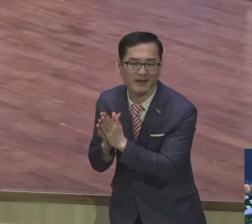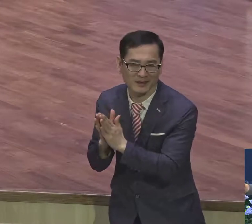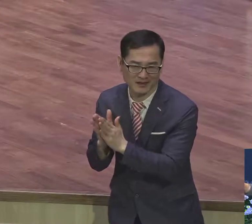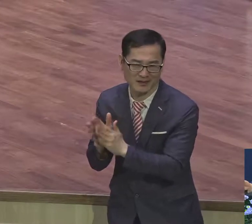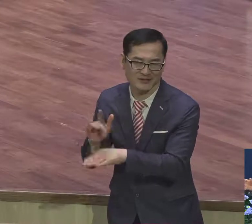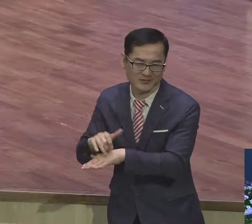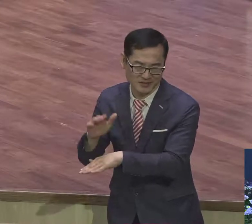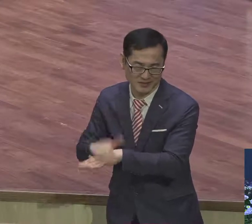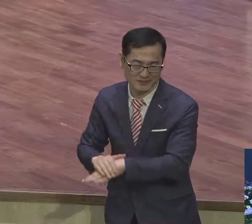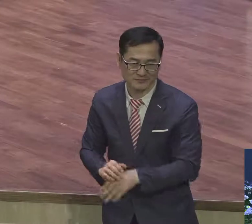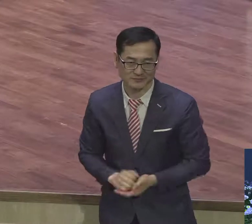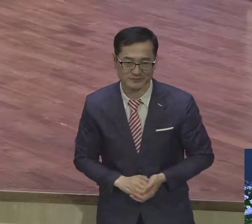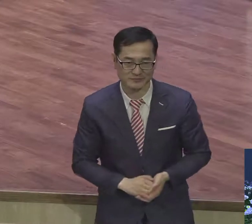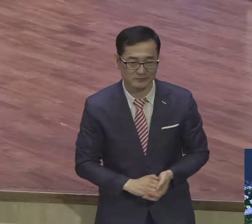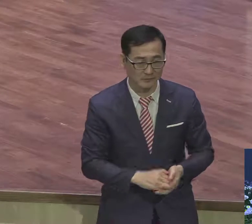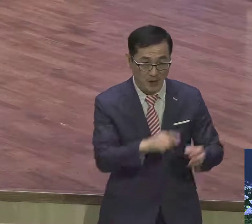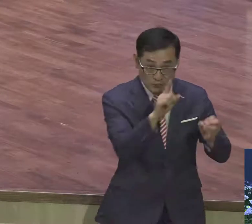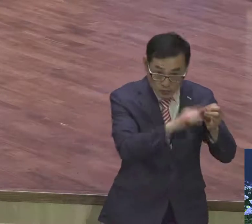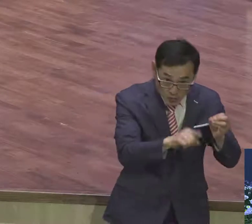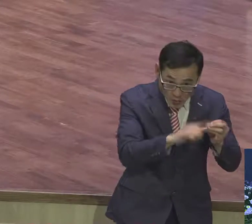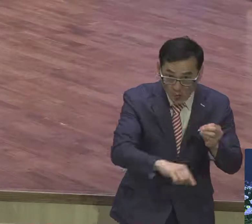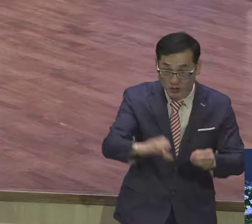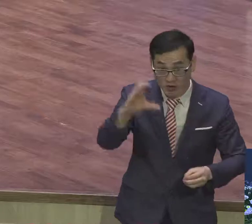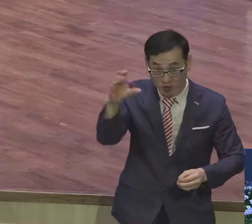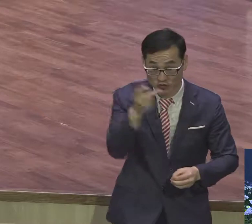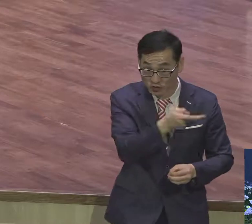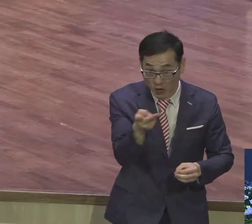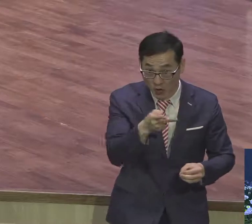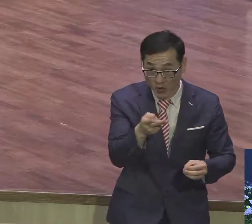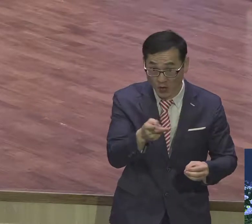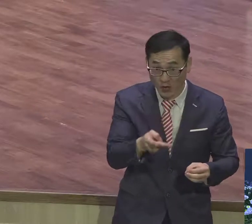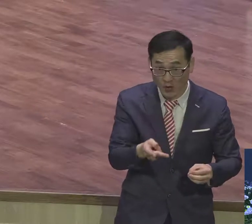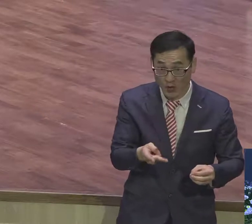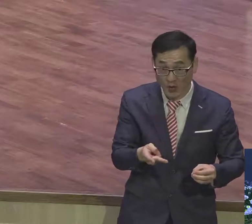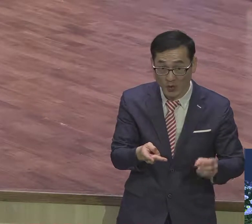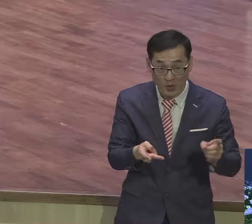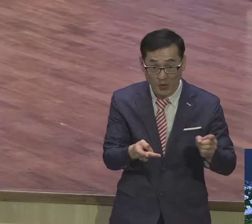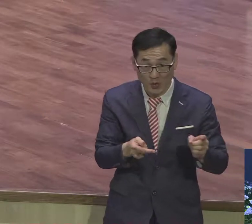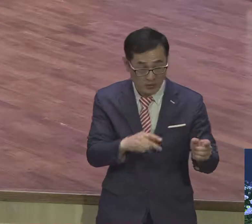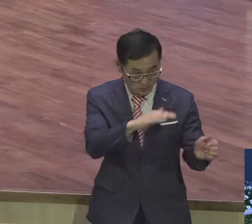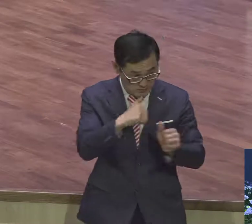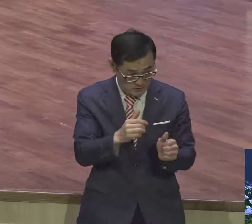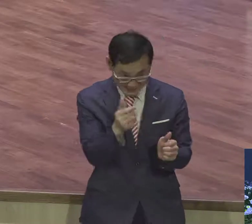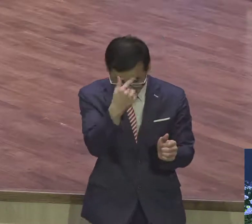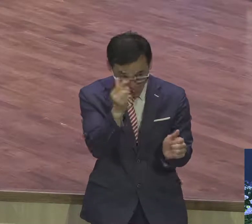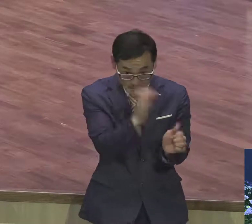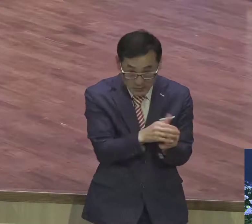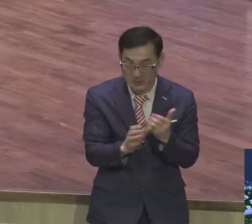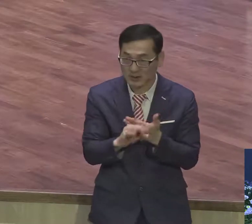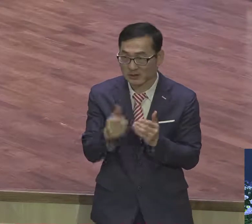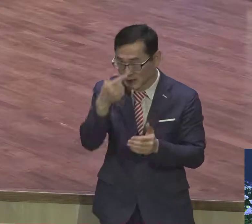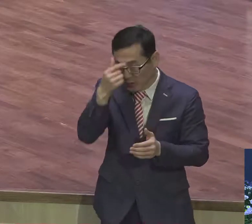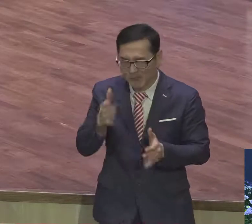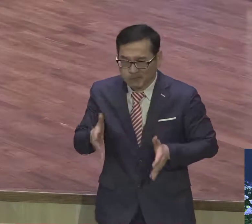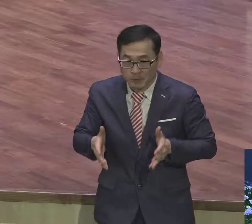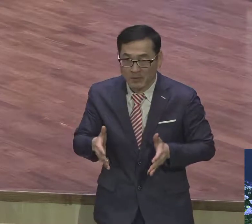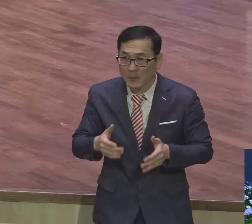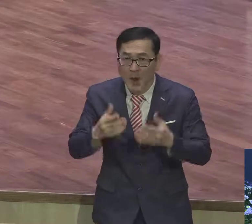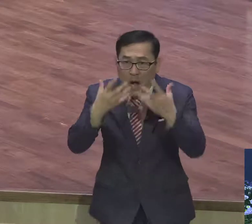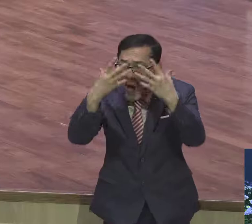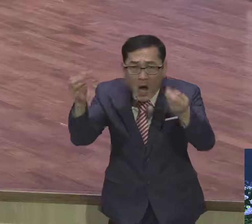불교나 천주교에 있던 사람들은요 교회와 기도하는 기도 못합니다 뭐 보여야 기도를 하지 그래서 어떤 분이